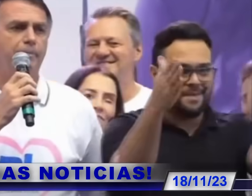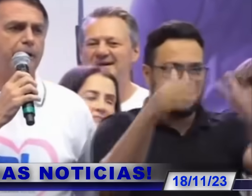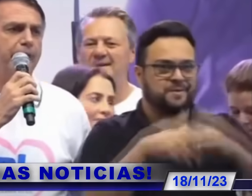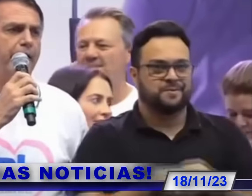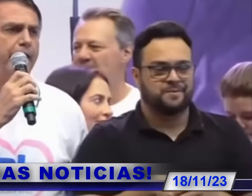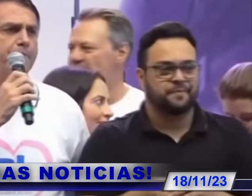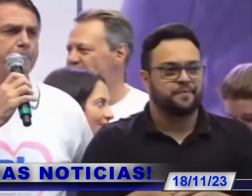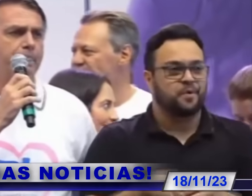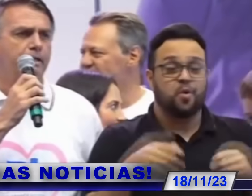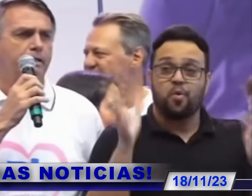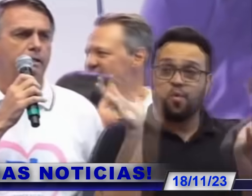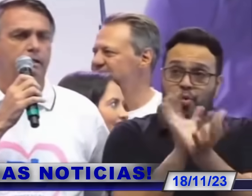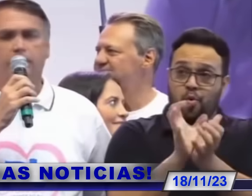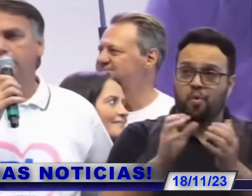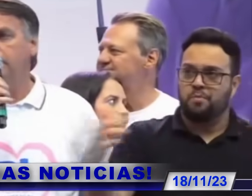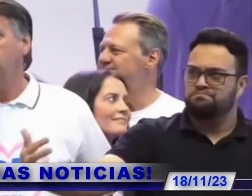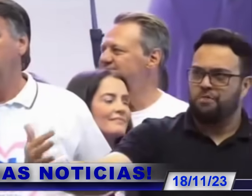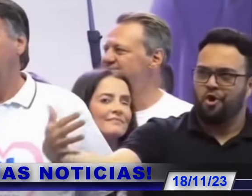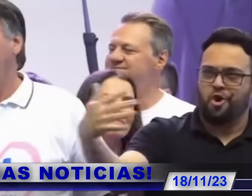Aqui a plateia